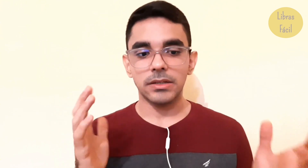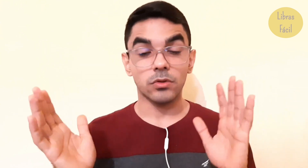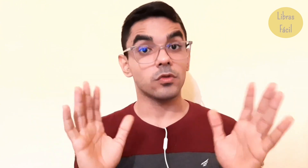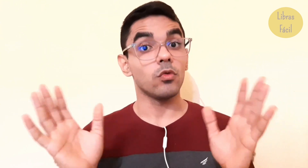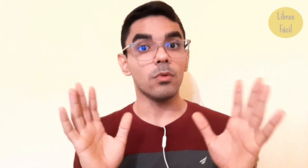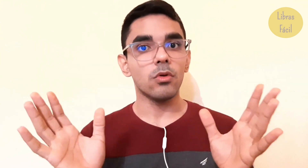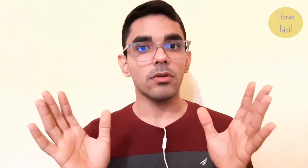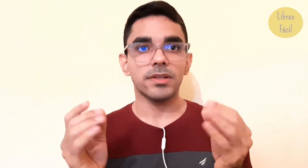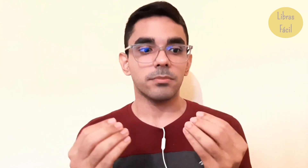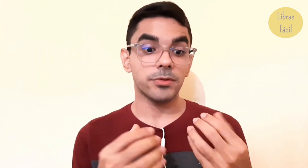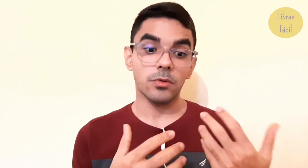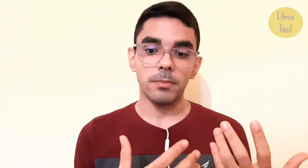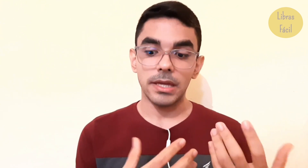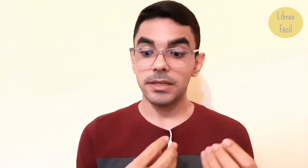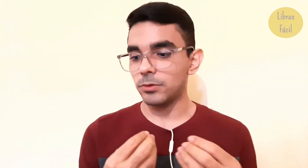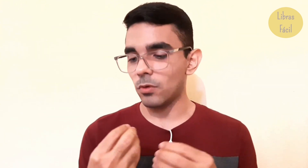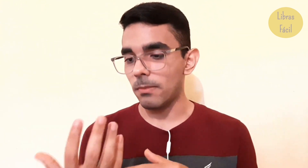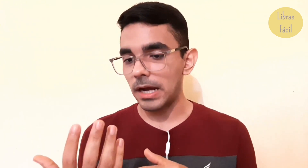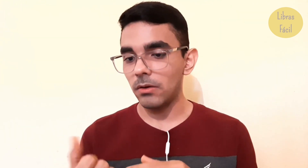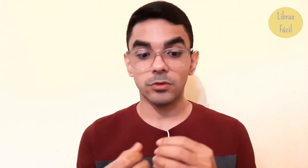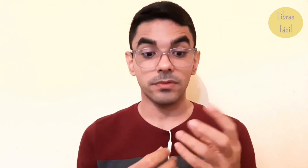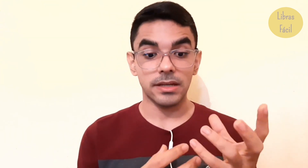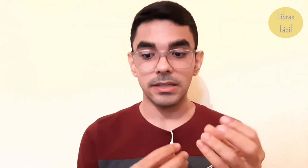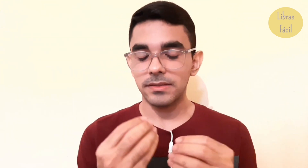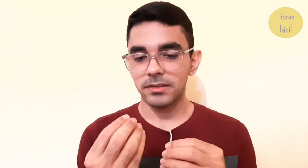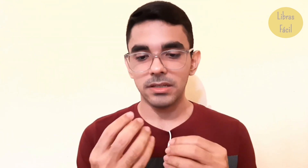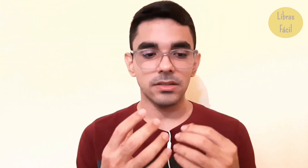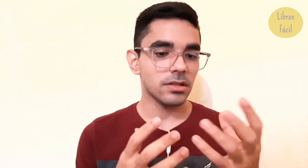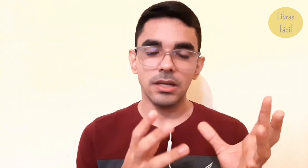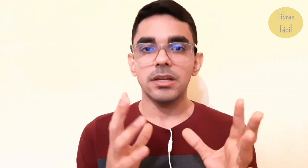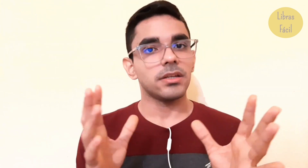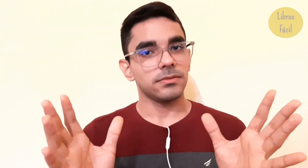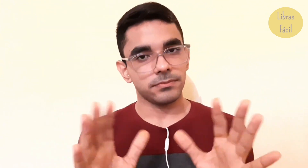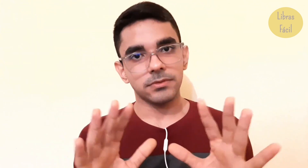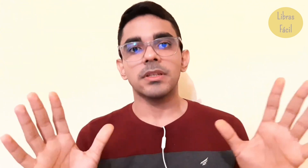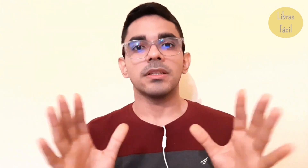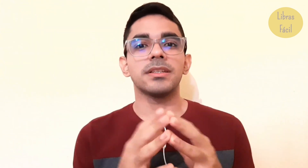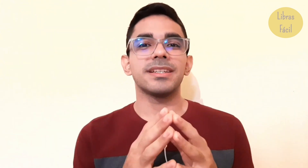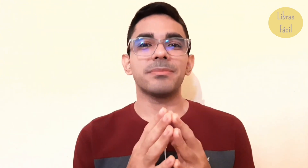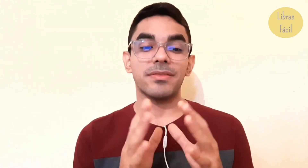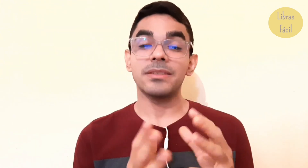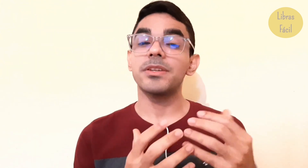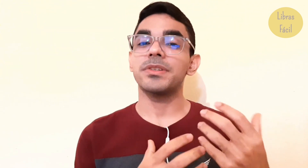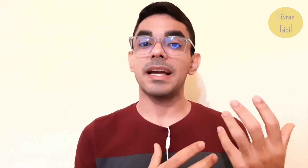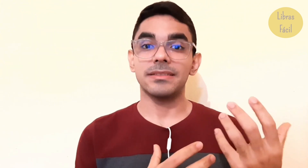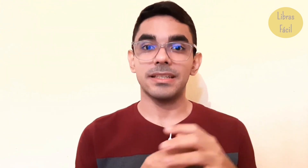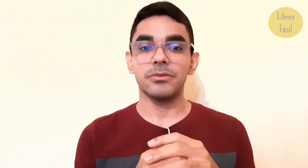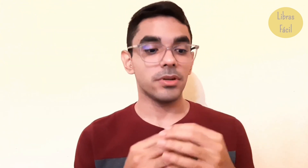nosso humor, por exemplo, eu estou bem, eu estou mal, eu estou feliz, triste. Para falar do seu estado, né? Ou eu